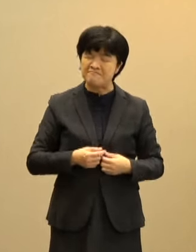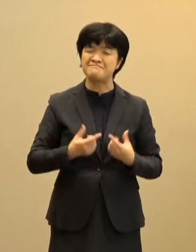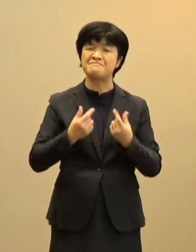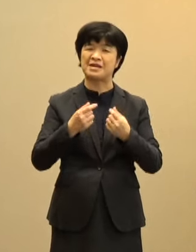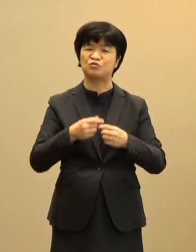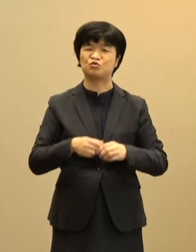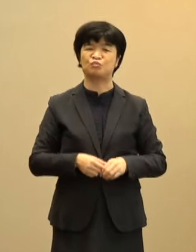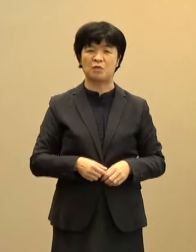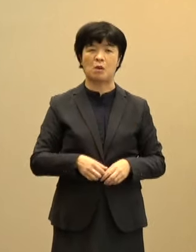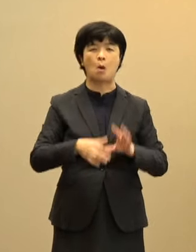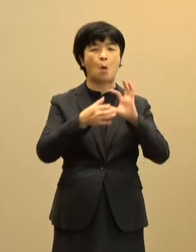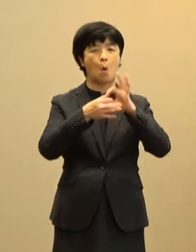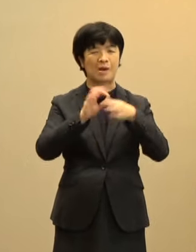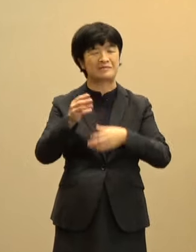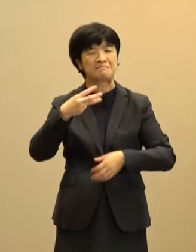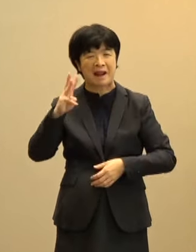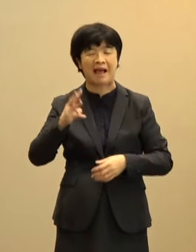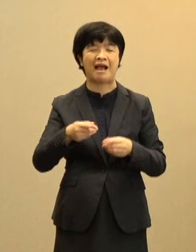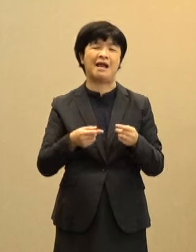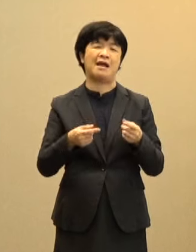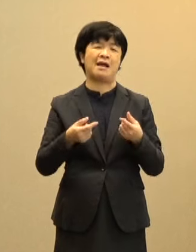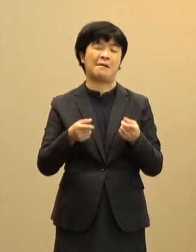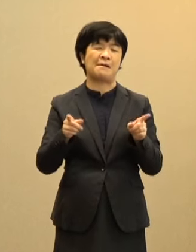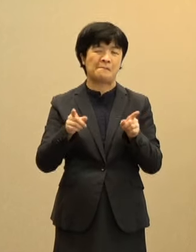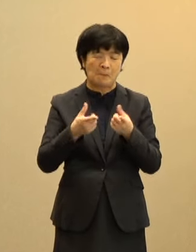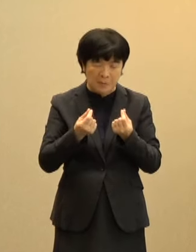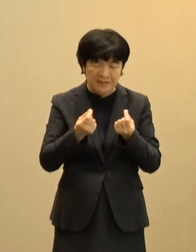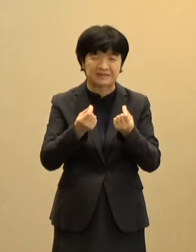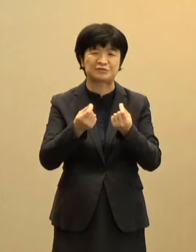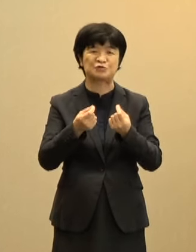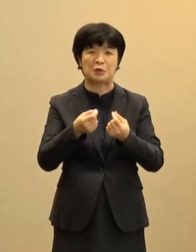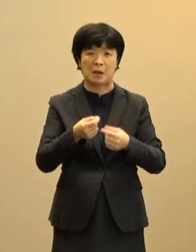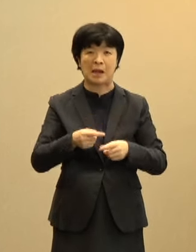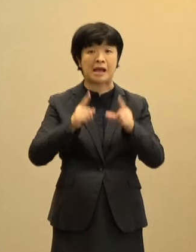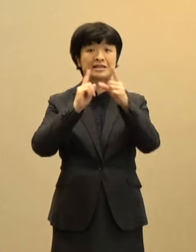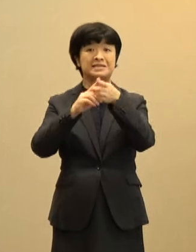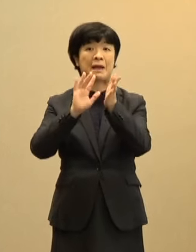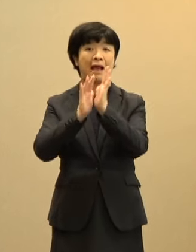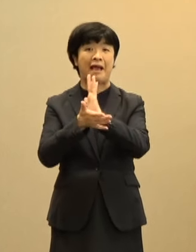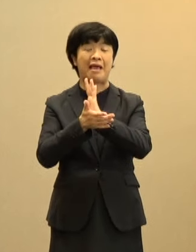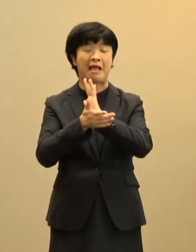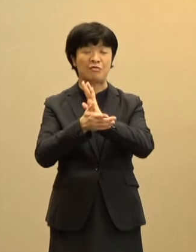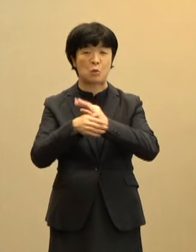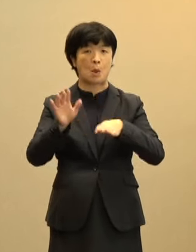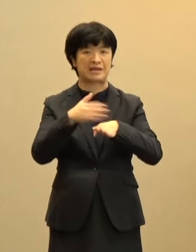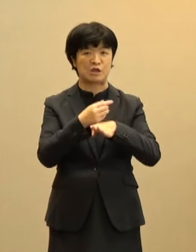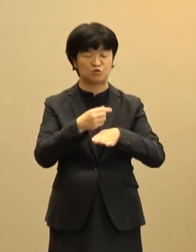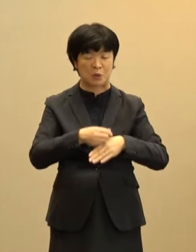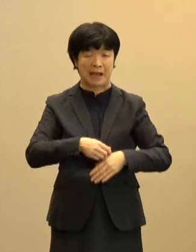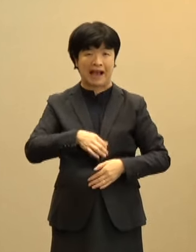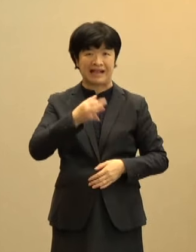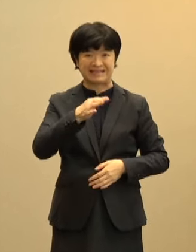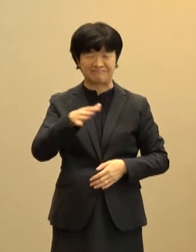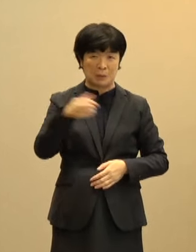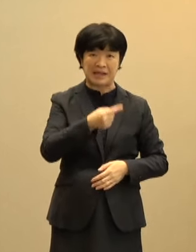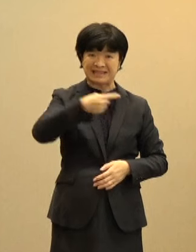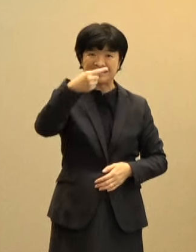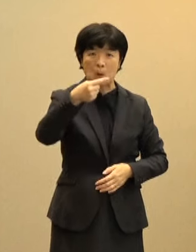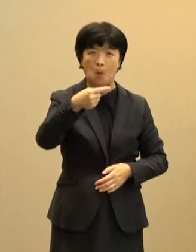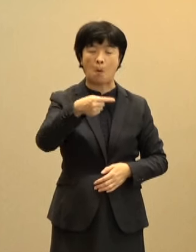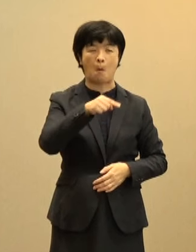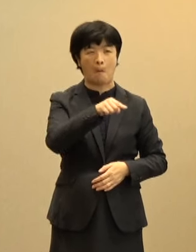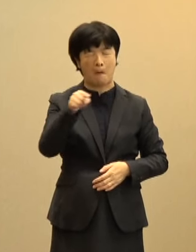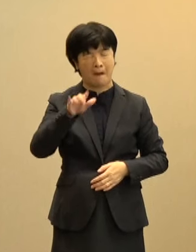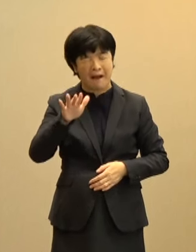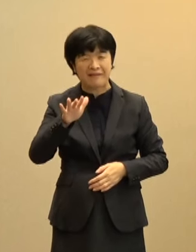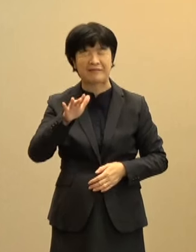ピックパラリンピックともにですね、千葉県ゆかりの選手が金メダル第1号になったというのはですね、大変嬉しく思ってますし、本当に地元はそれぞれの